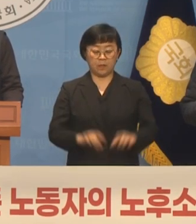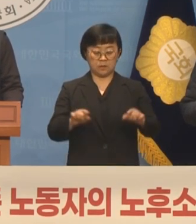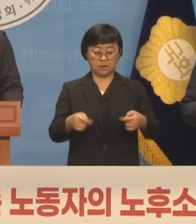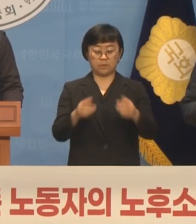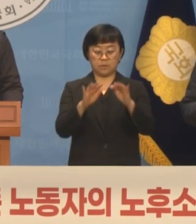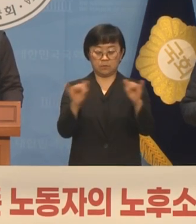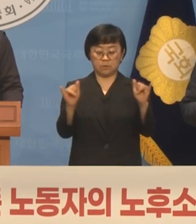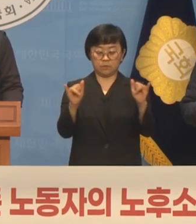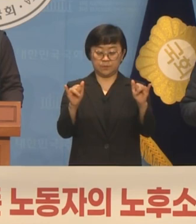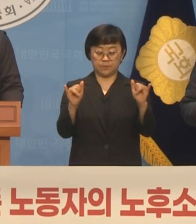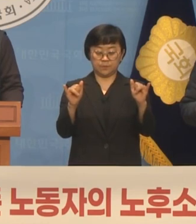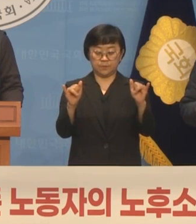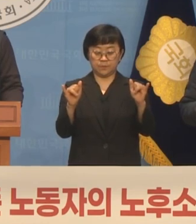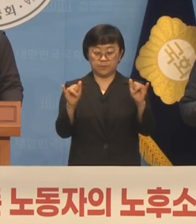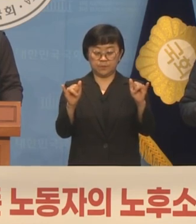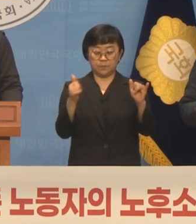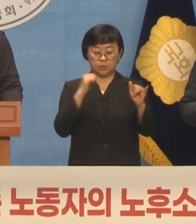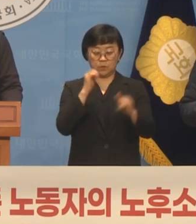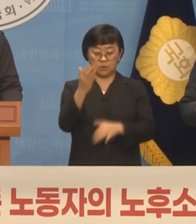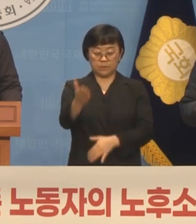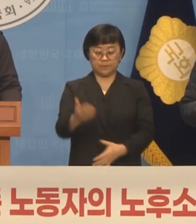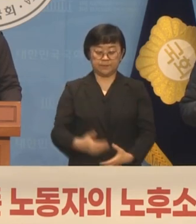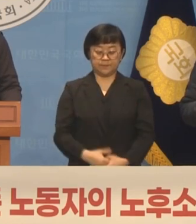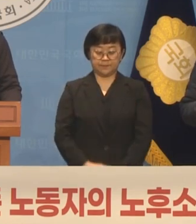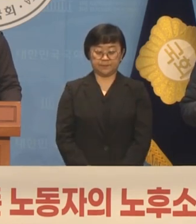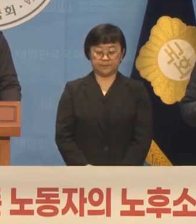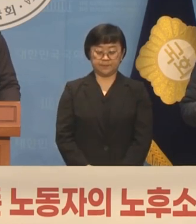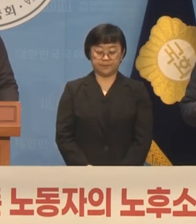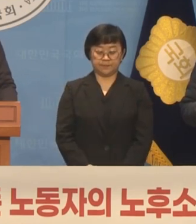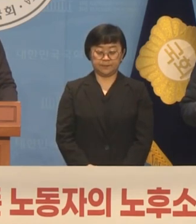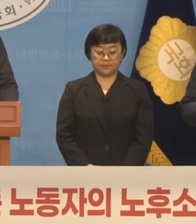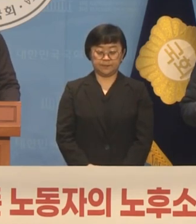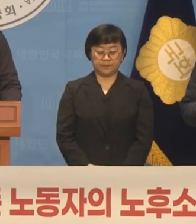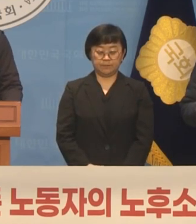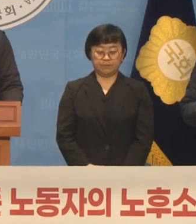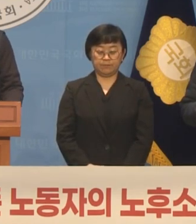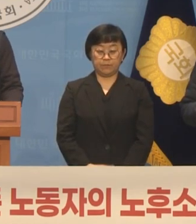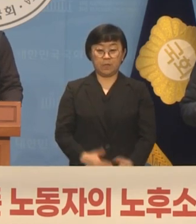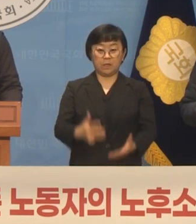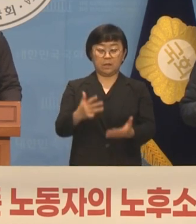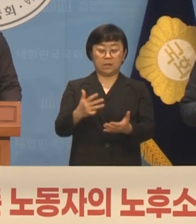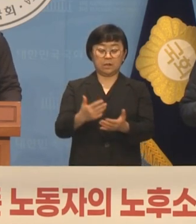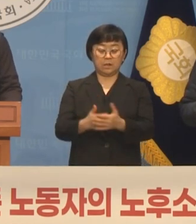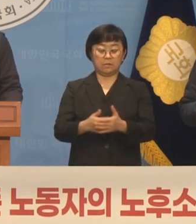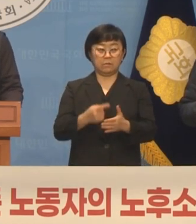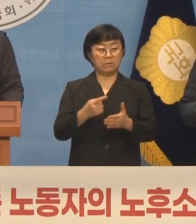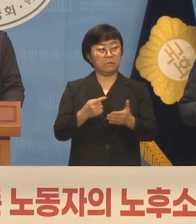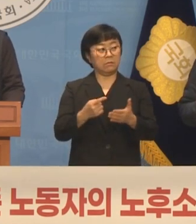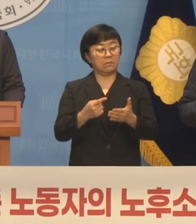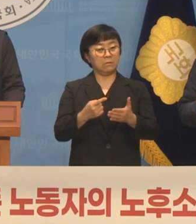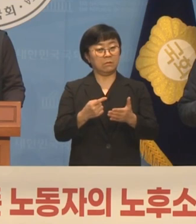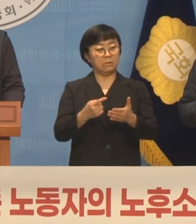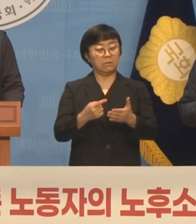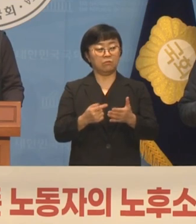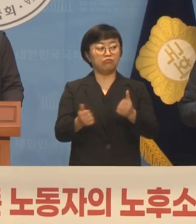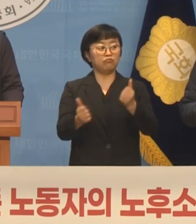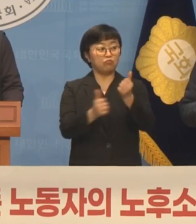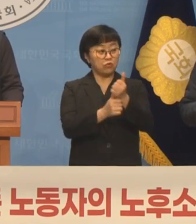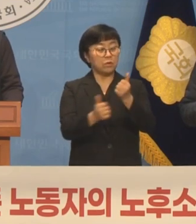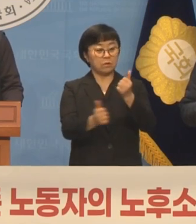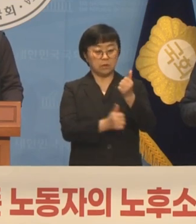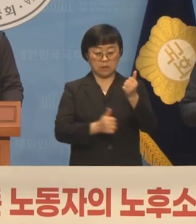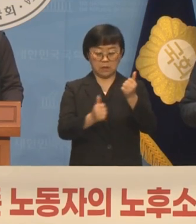참석하시는 분들을 소개시켜 드리겠습니다. 이태환 민주노총 수석부위원장님